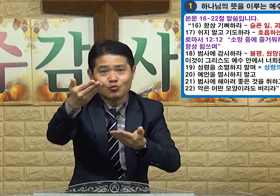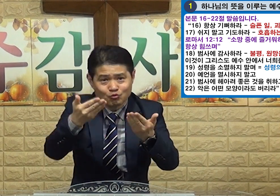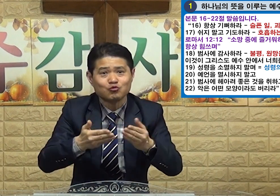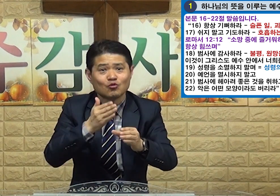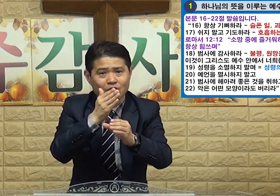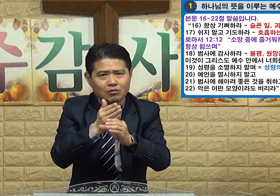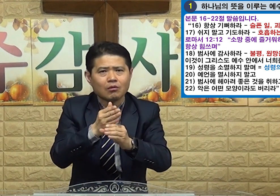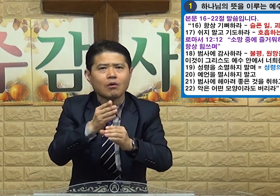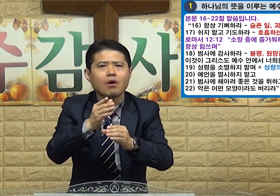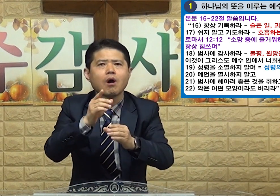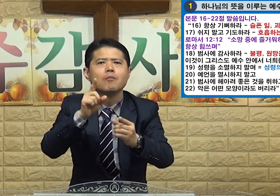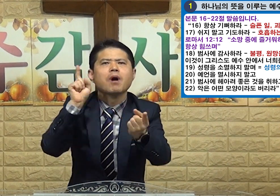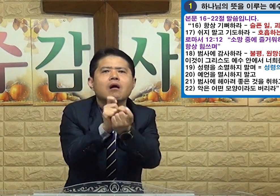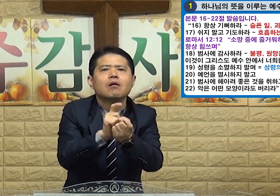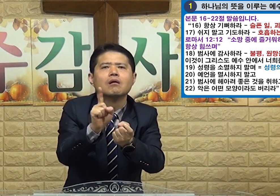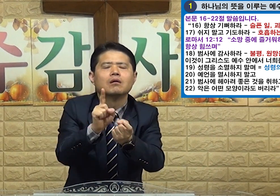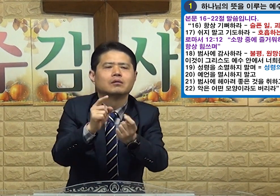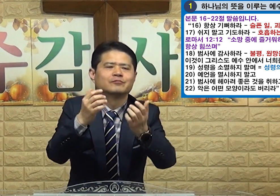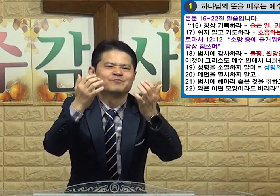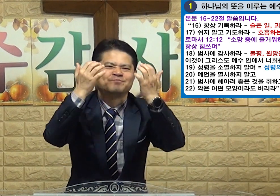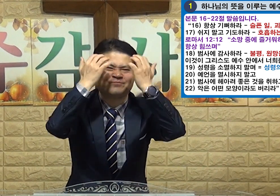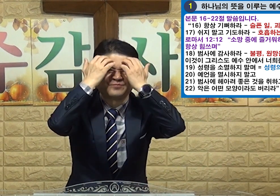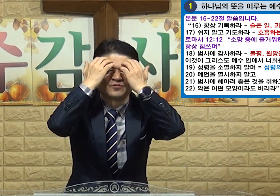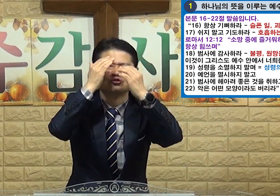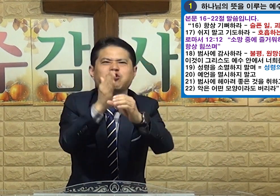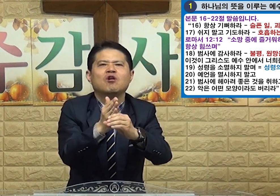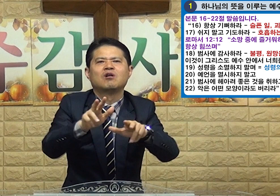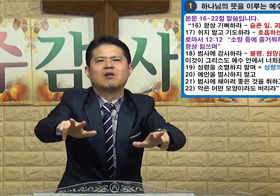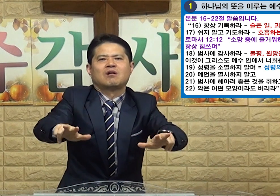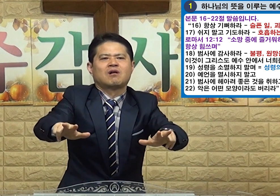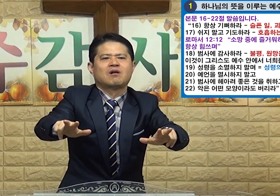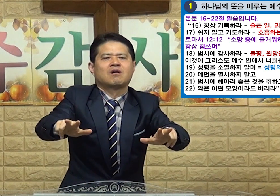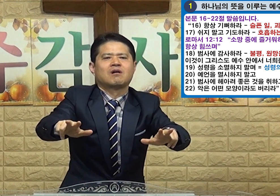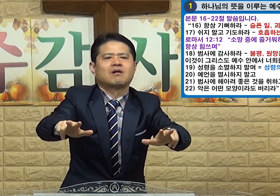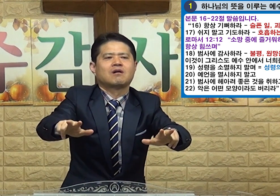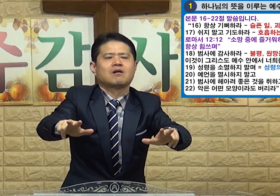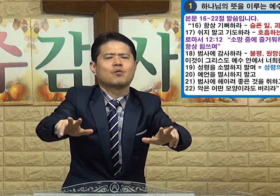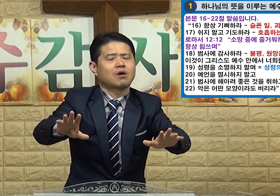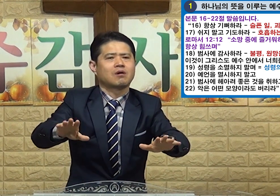그 복을 주시는 줄로 우리가 생각을 하는데 그때 환난